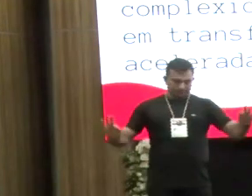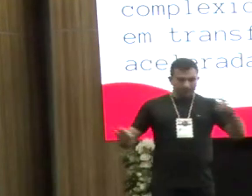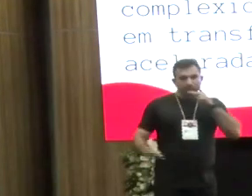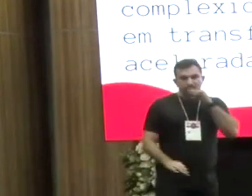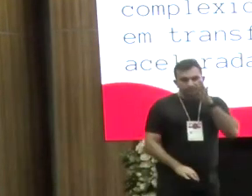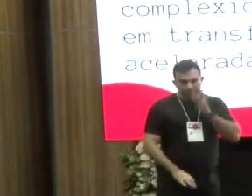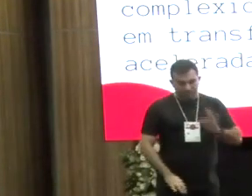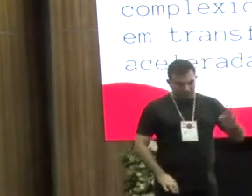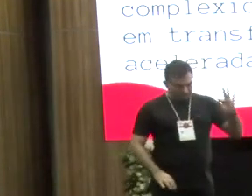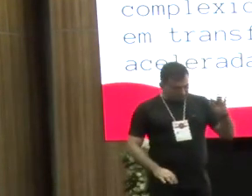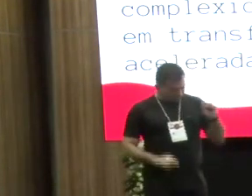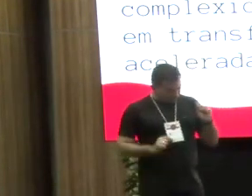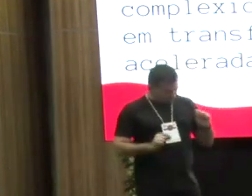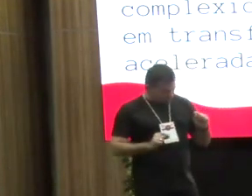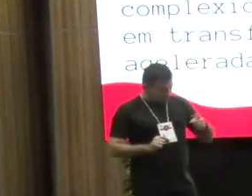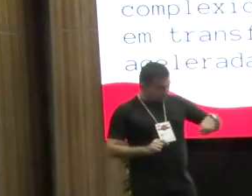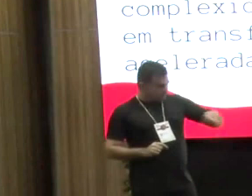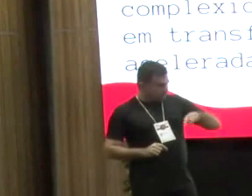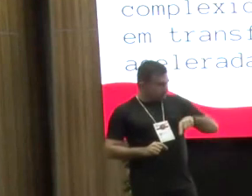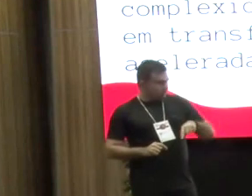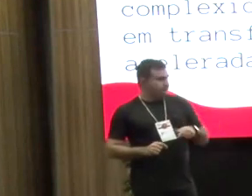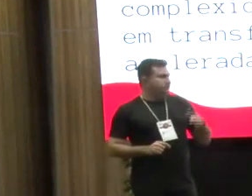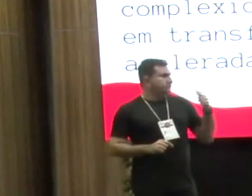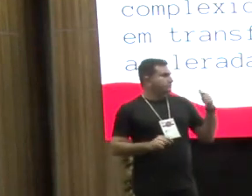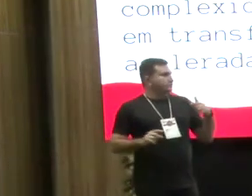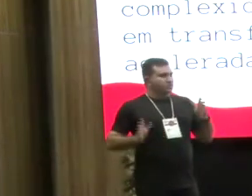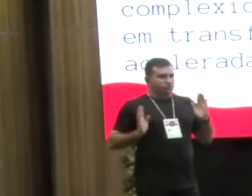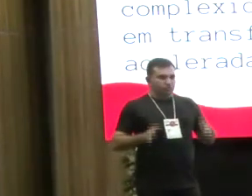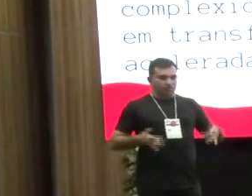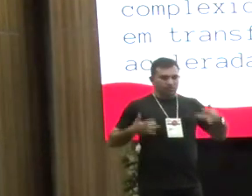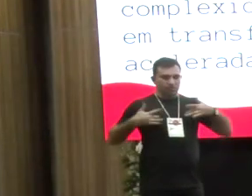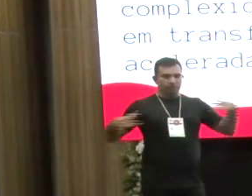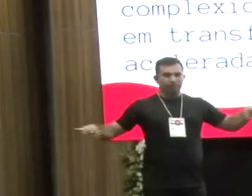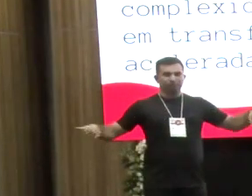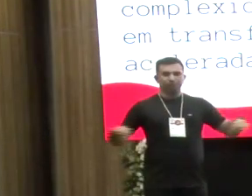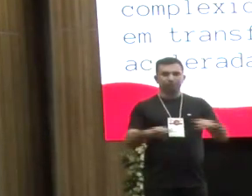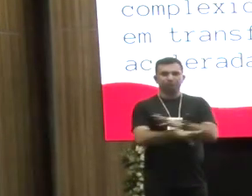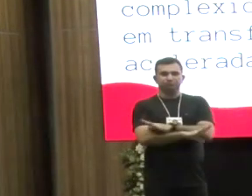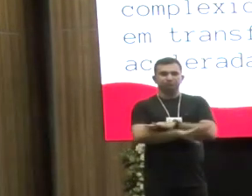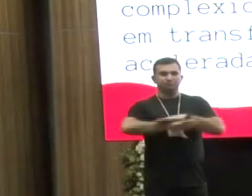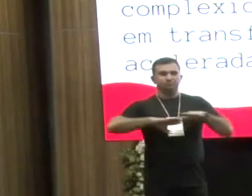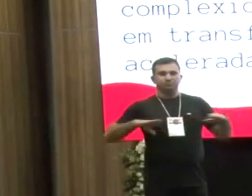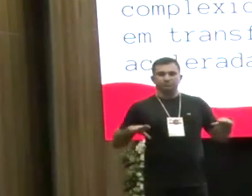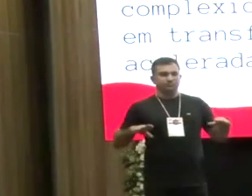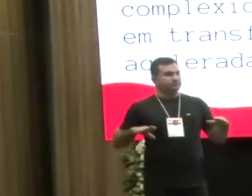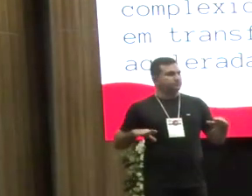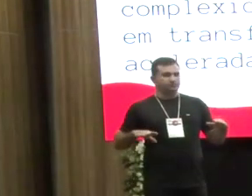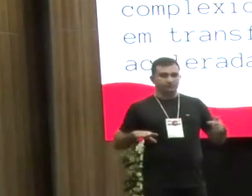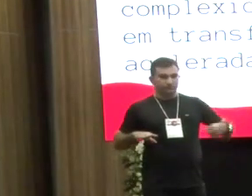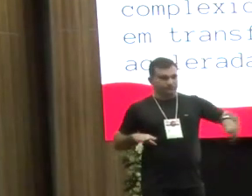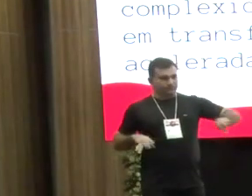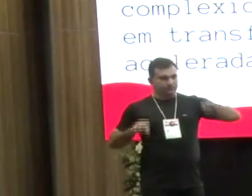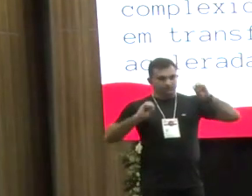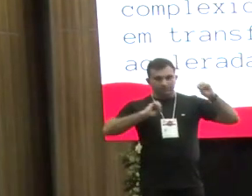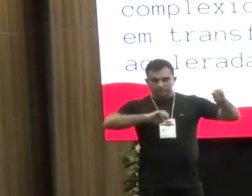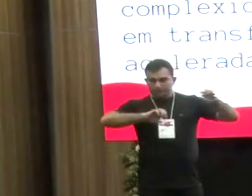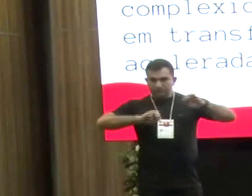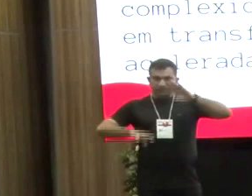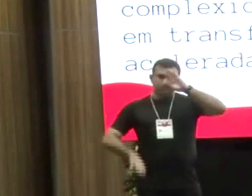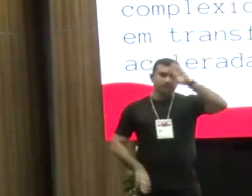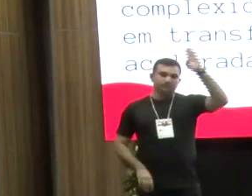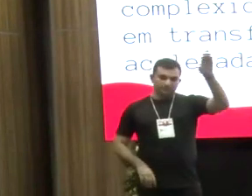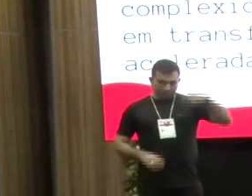Paulo Freire, que nós não estamos prontos e acabados. E na condição de educadores,